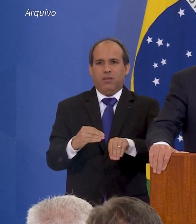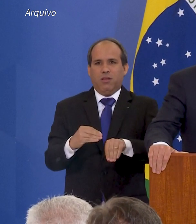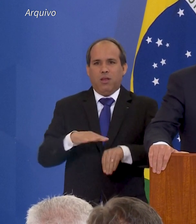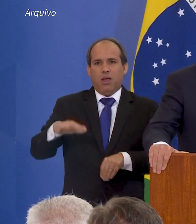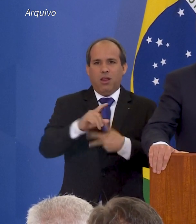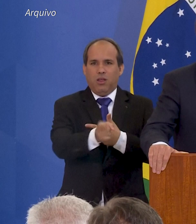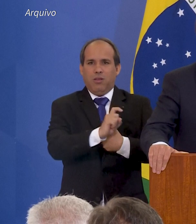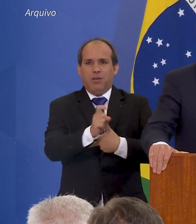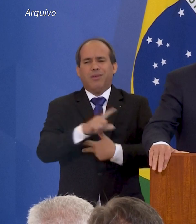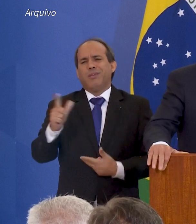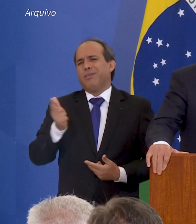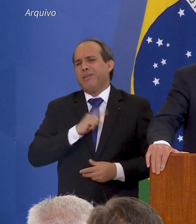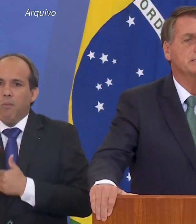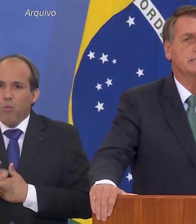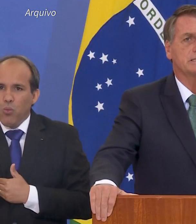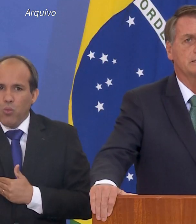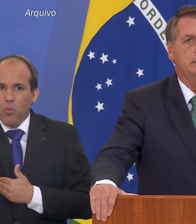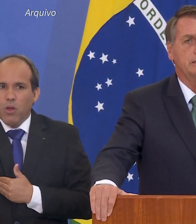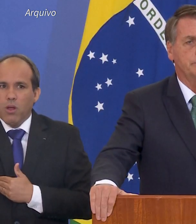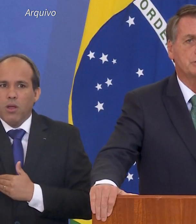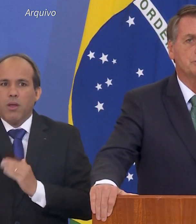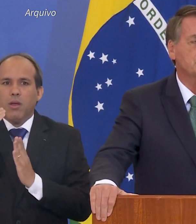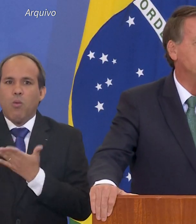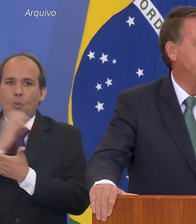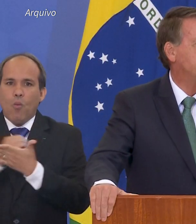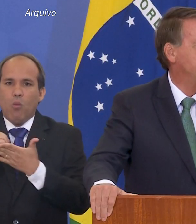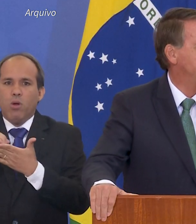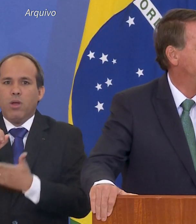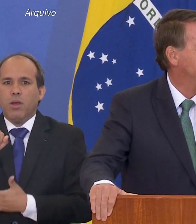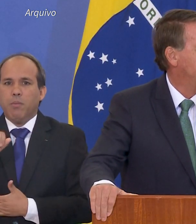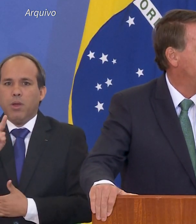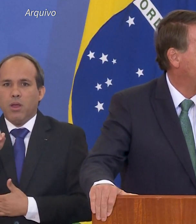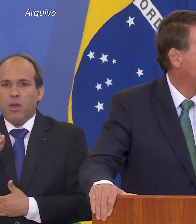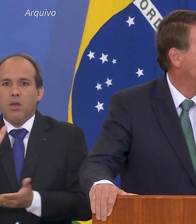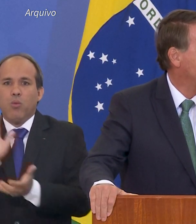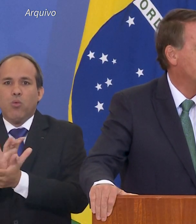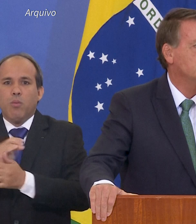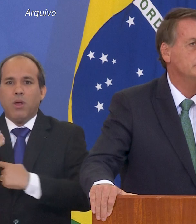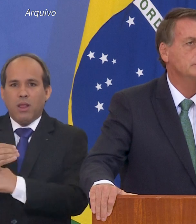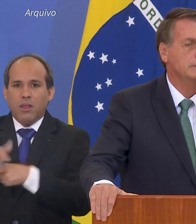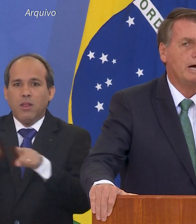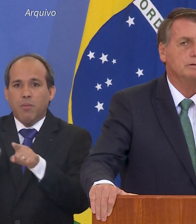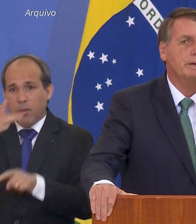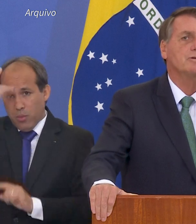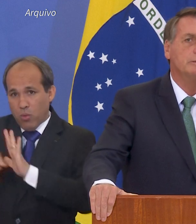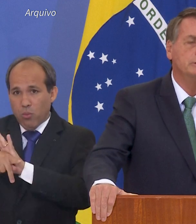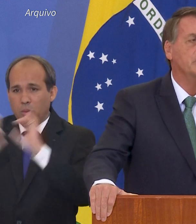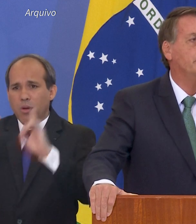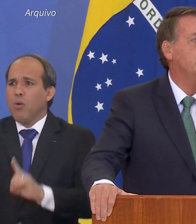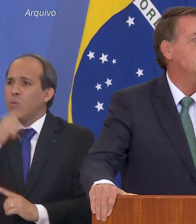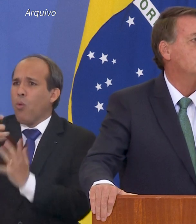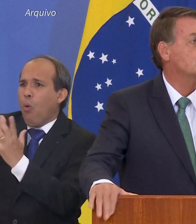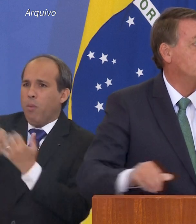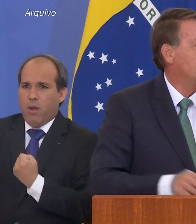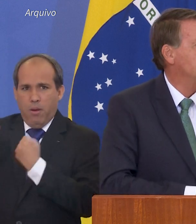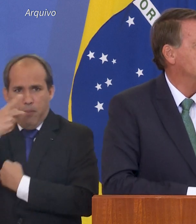de ambientalistas por impulsionar uma indústria acusada de desmatamento, poluição e ataques a povos indígenas. Bolsonaro assinou um decreto